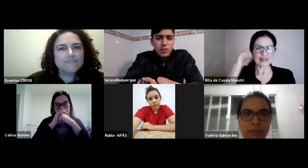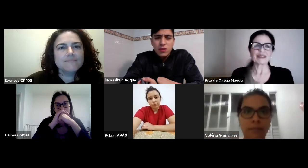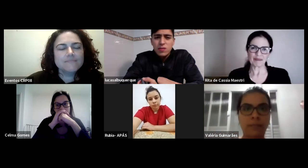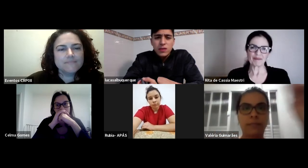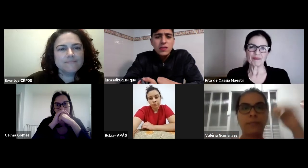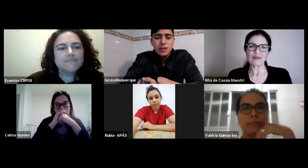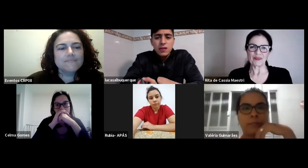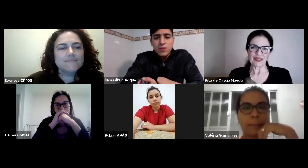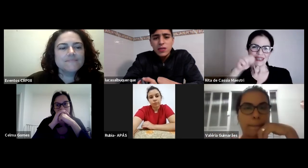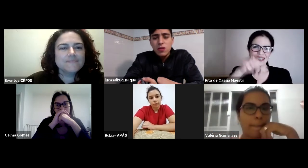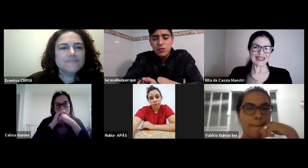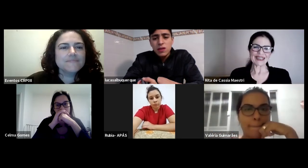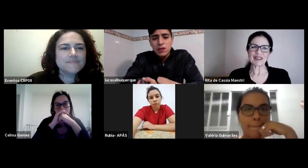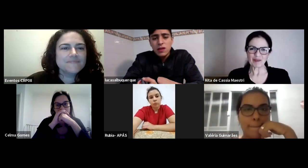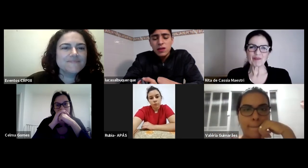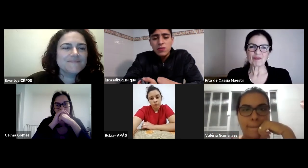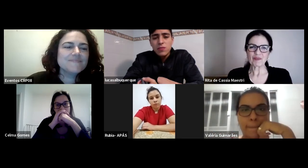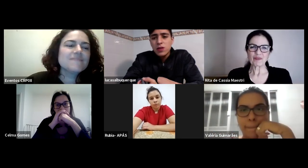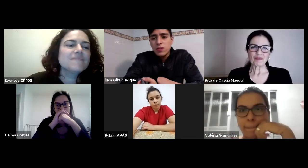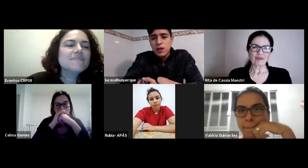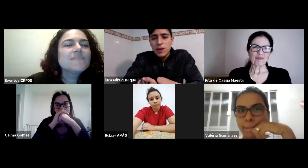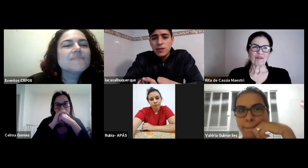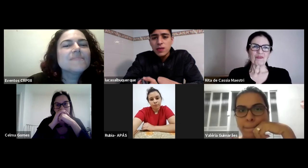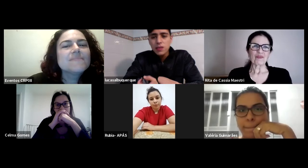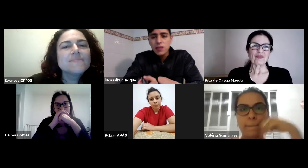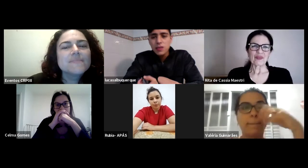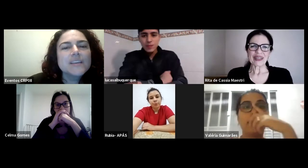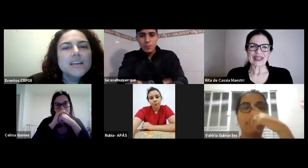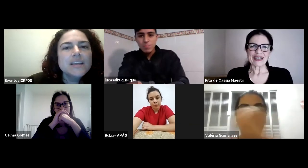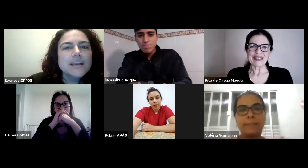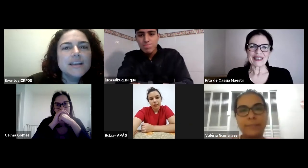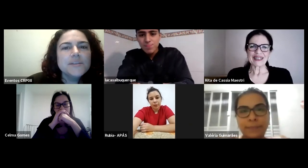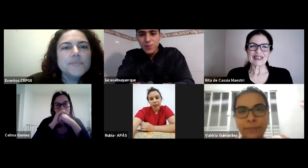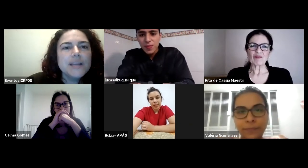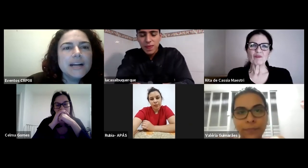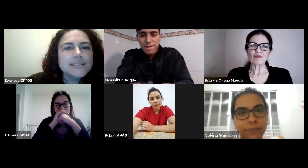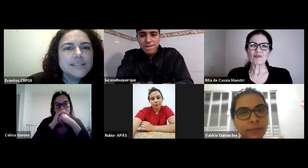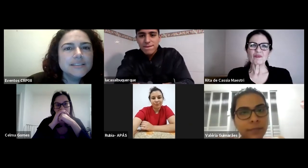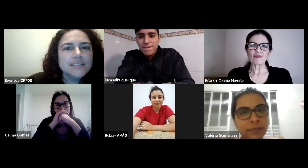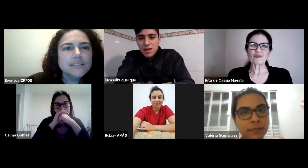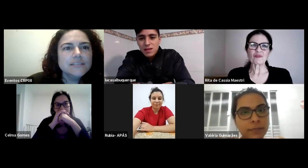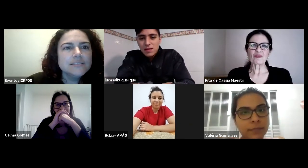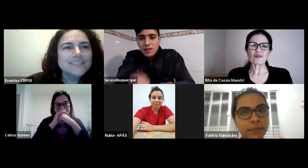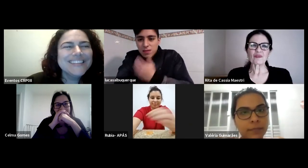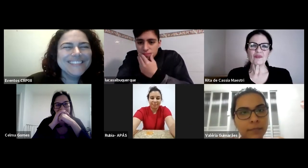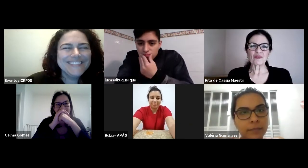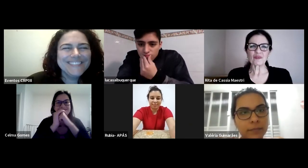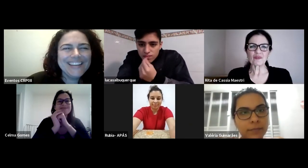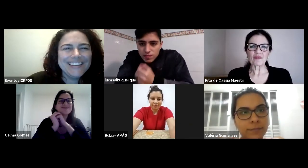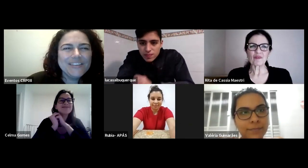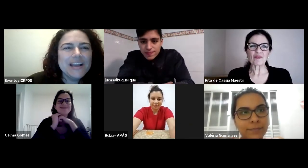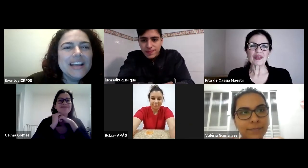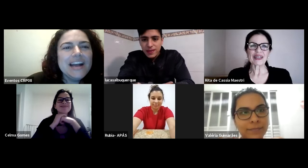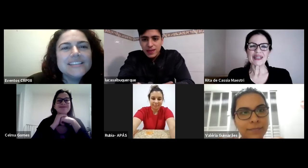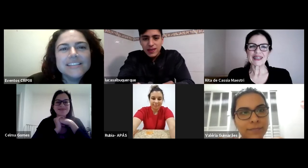muito importante. Precisa ter um psicólogo no projeto da paz mesmo. Então é A isso. Sandra...